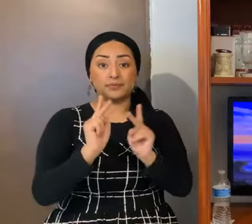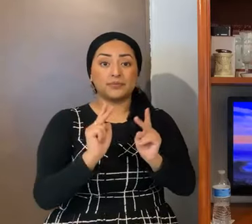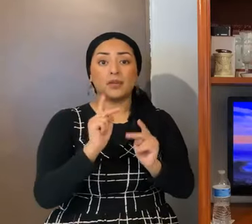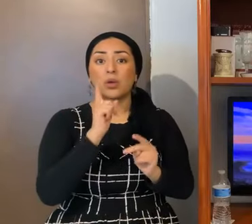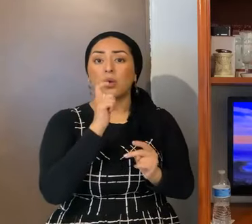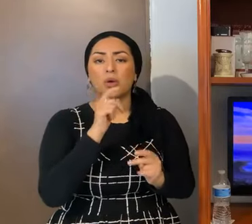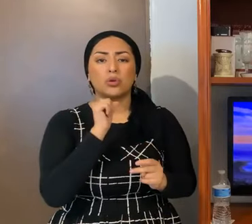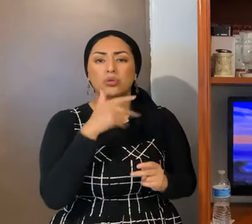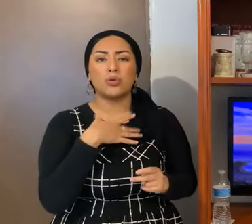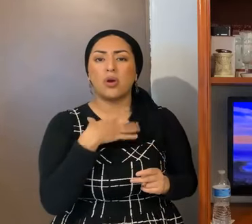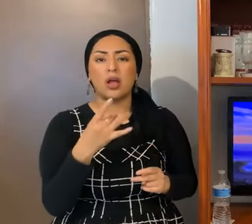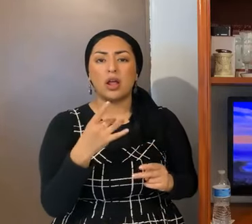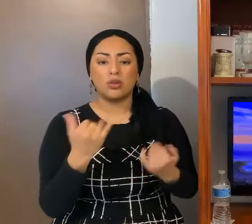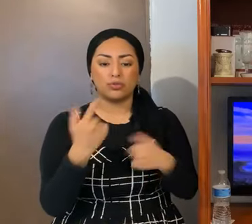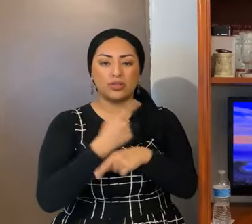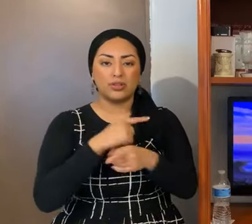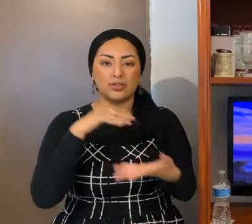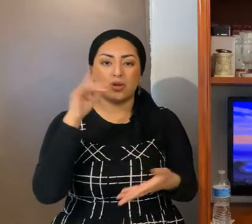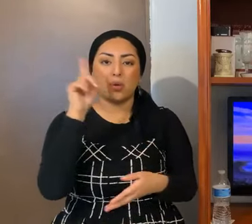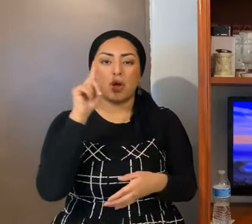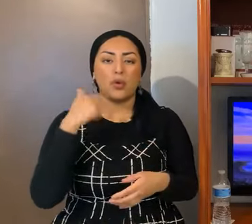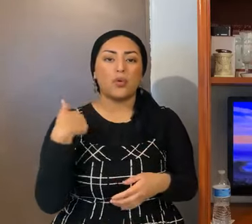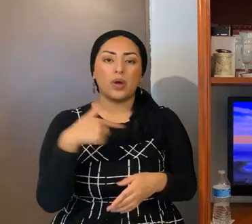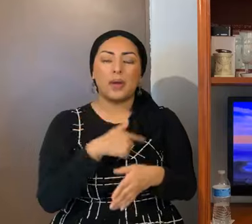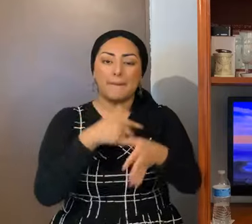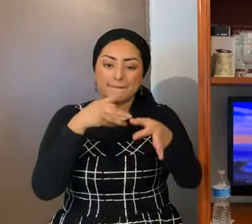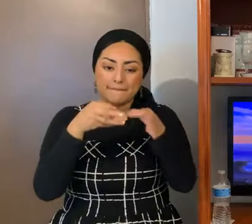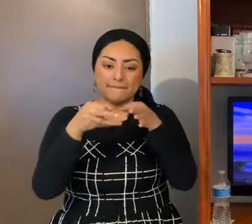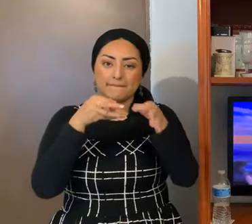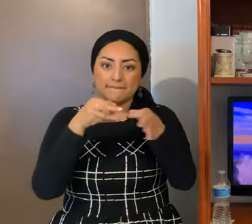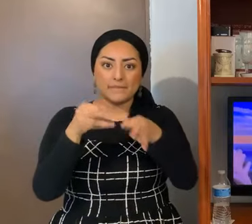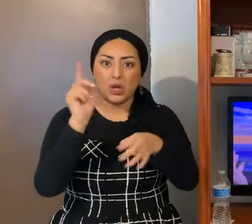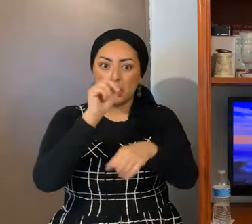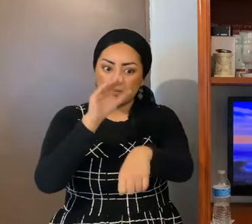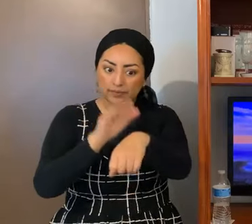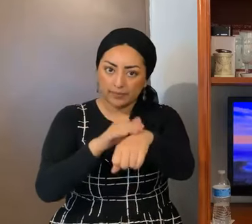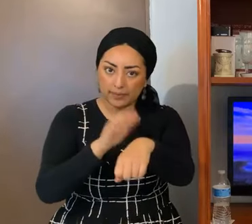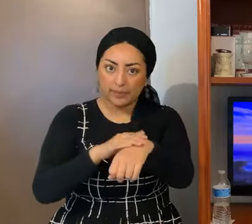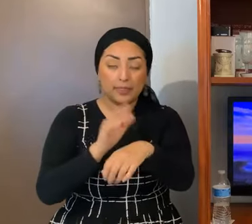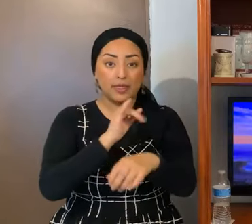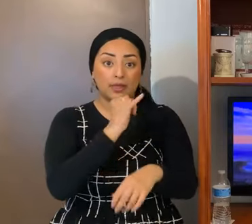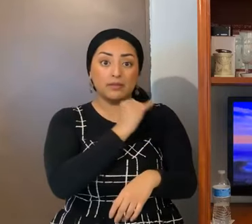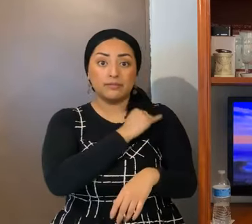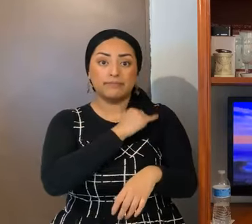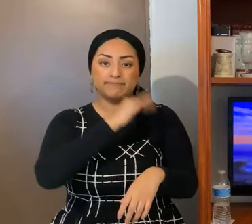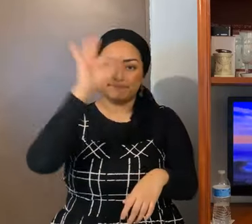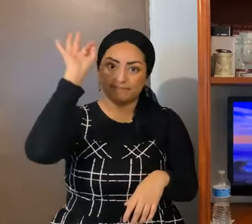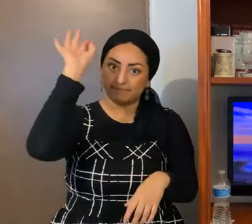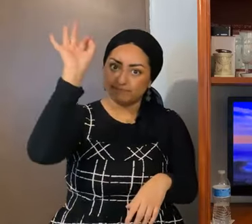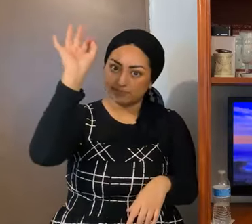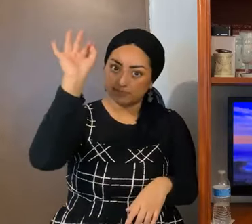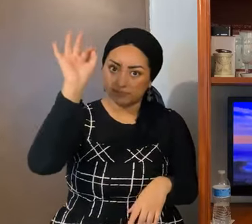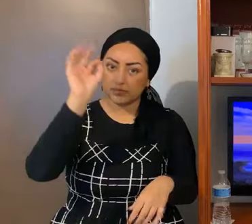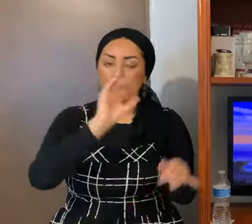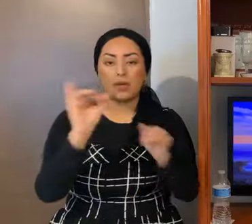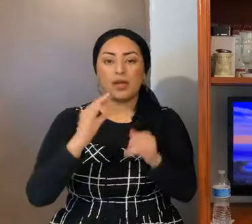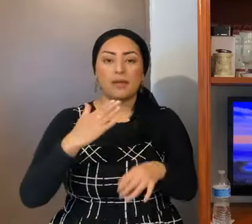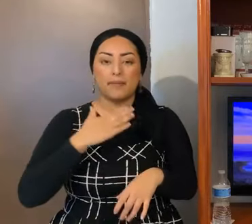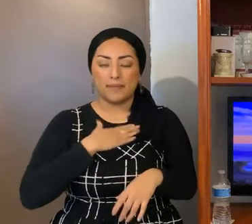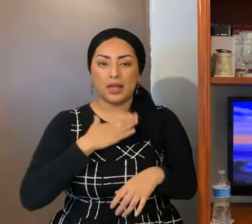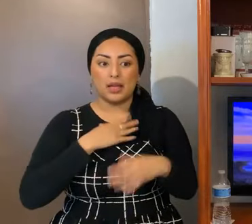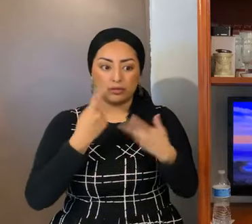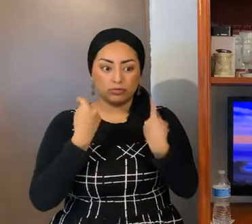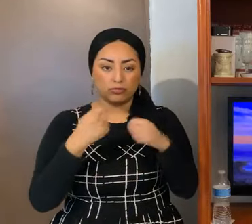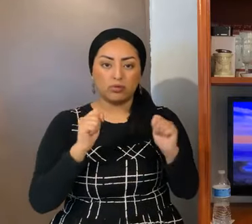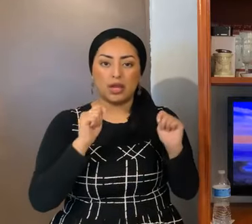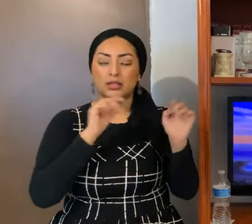no les gustan este tipo de estudios, en donde nosotros hablamos, en donde se atalaya, nuestro amado Naví atalaya, y un servidor en lo que humildemente